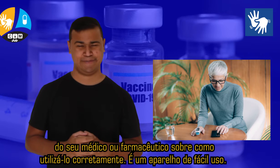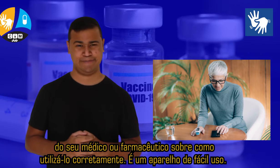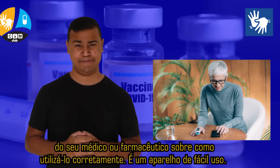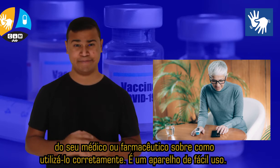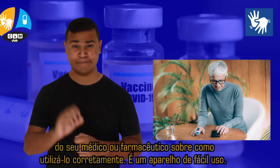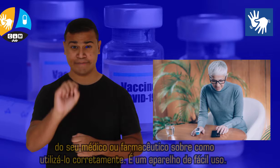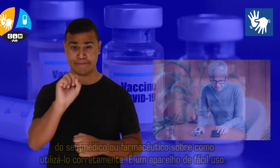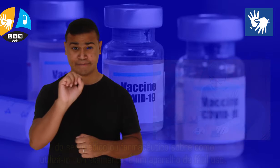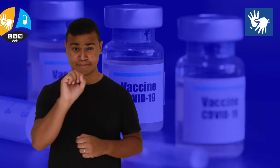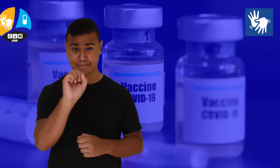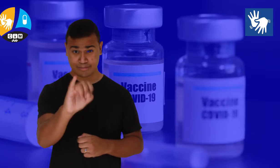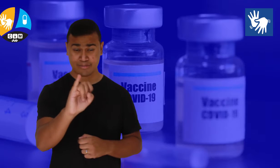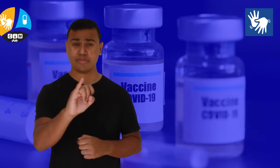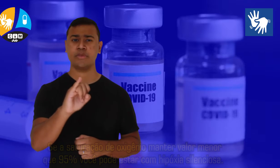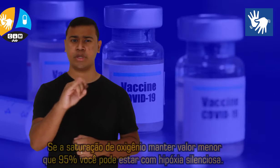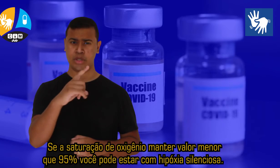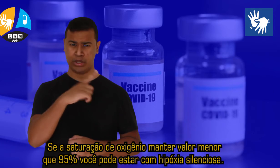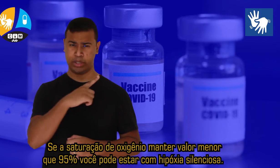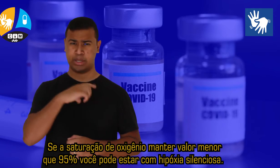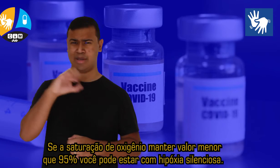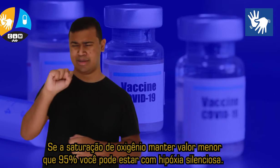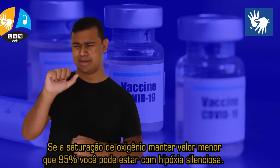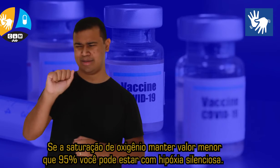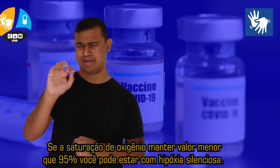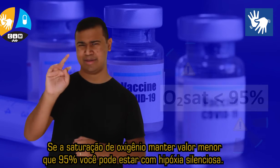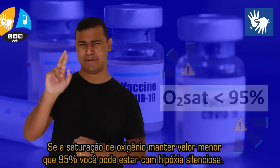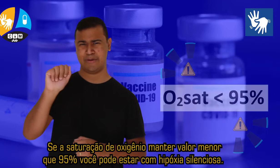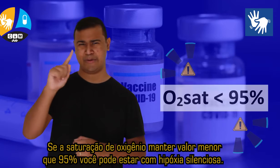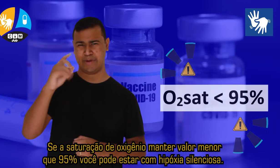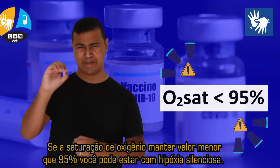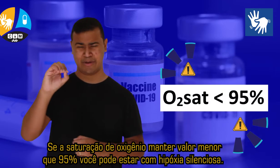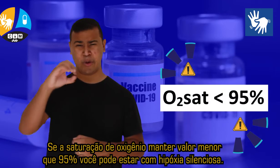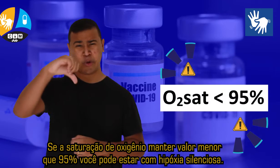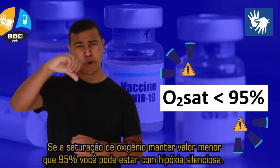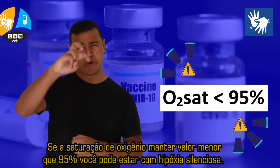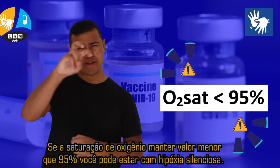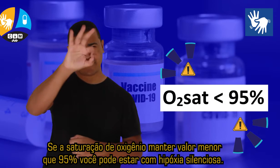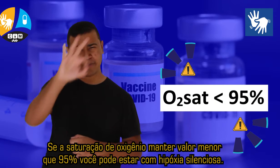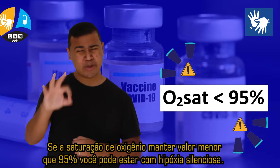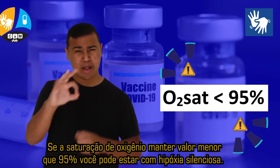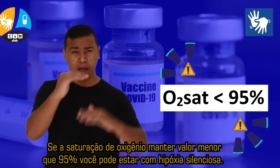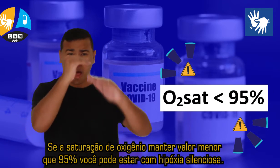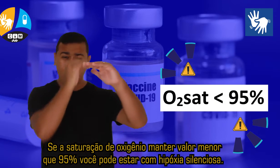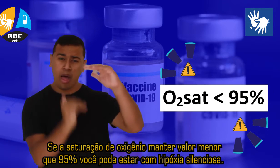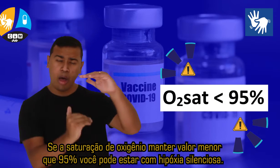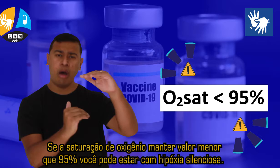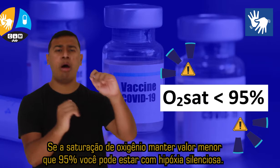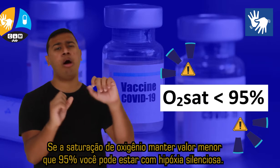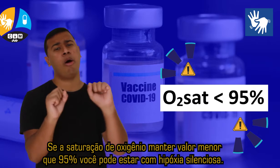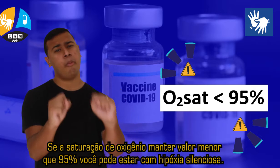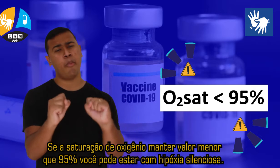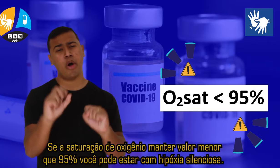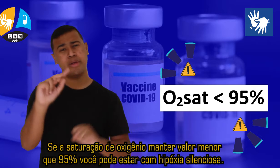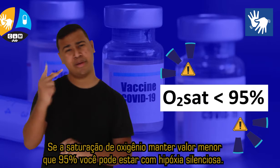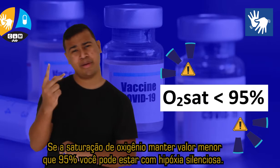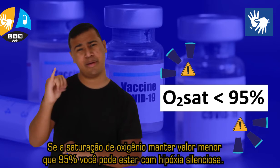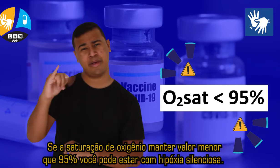uso. Se a saturação de oxigênio manter valor menor que 95%, você pode estar com